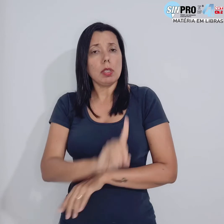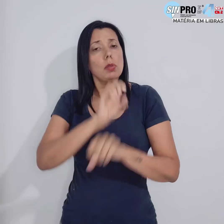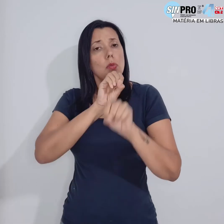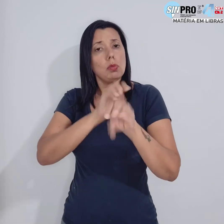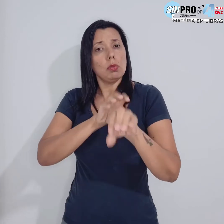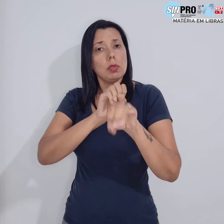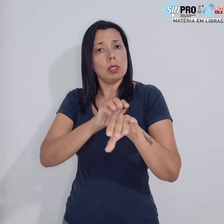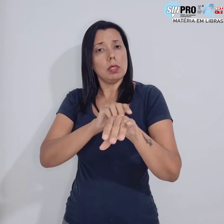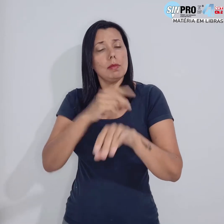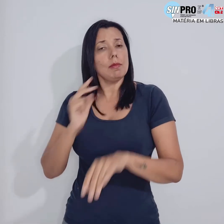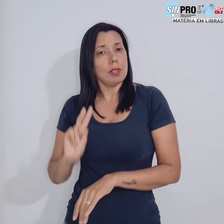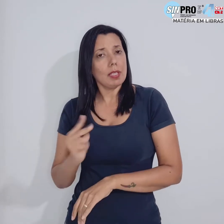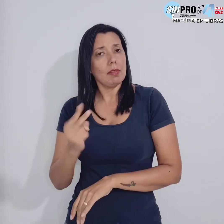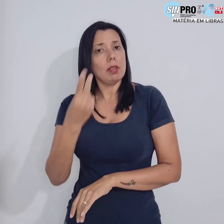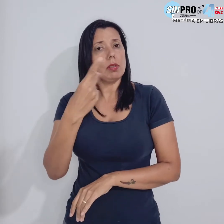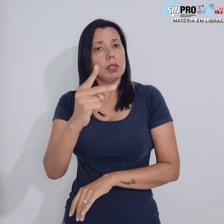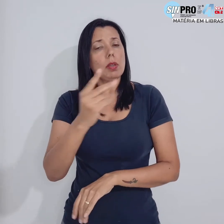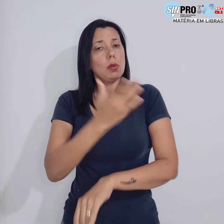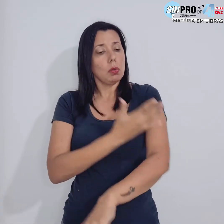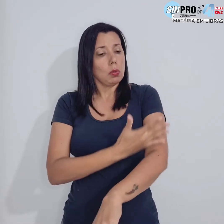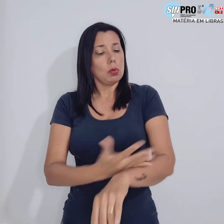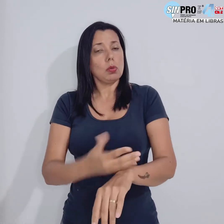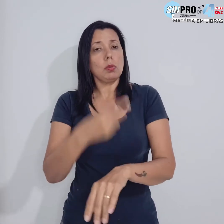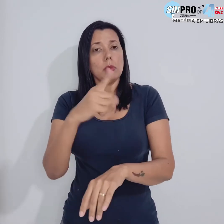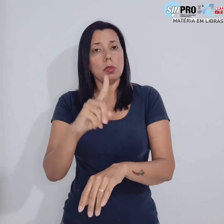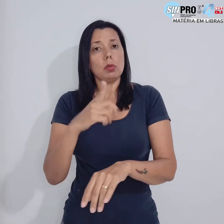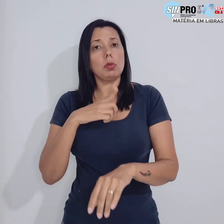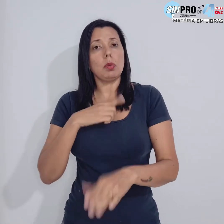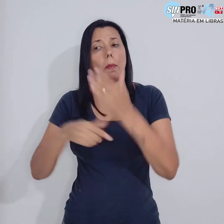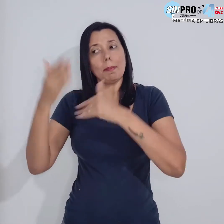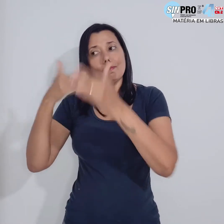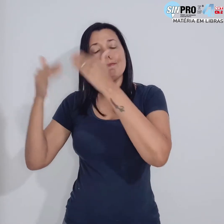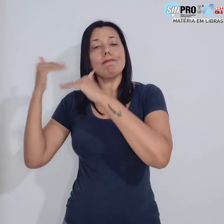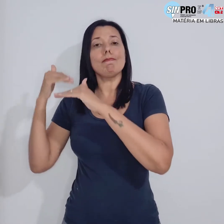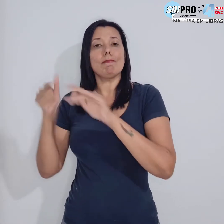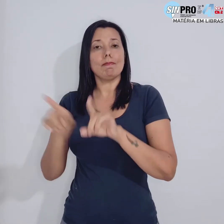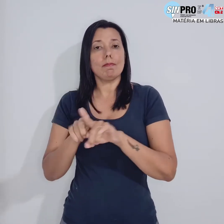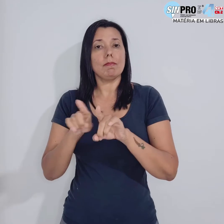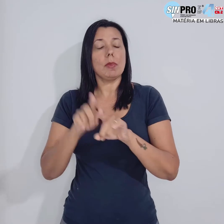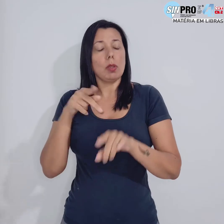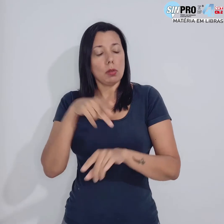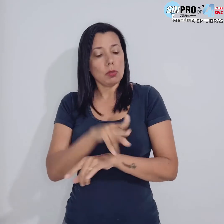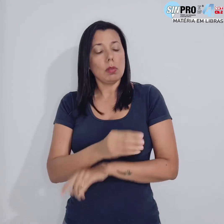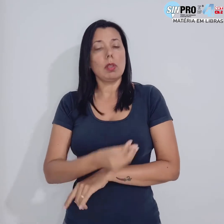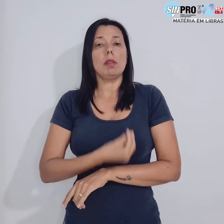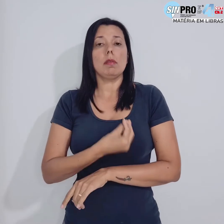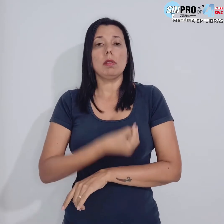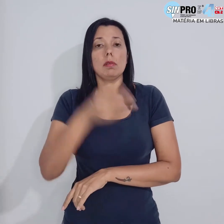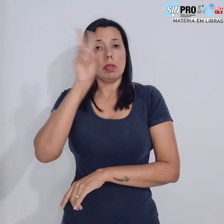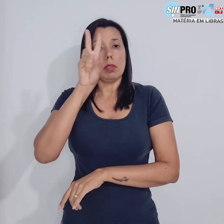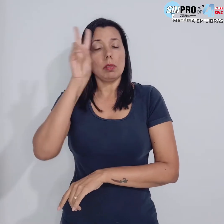educação, que valorize seus costumes e sua ancestralidade. Manter viva a história dos